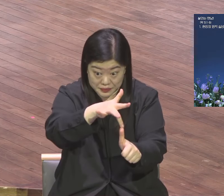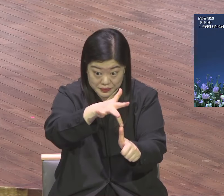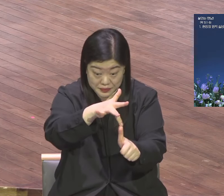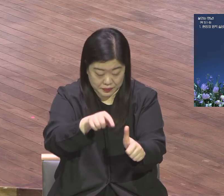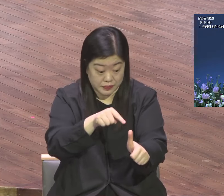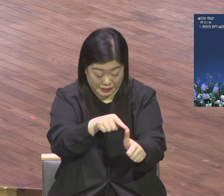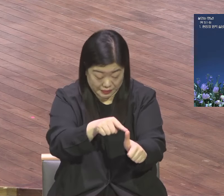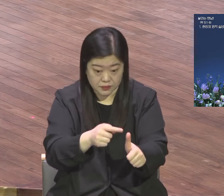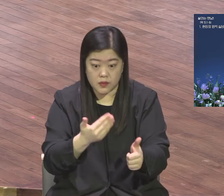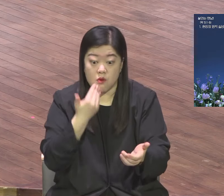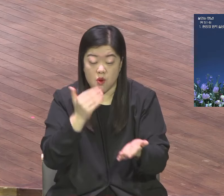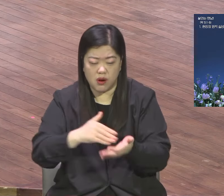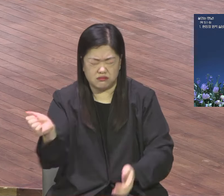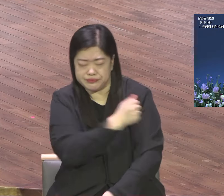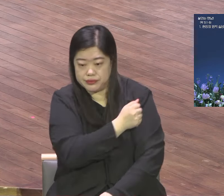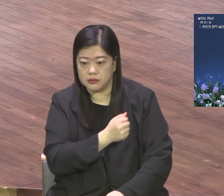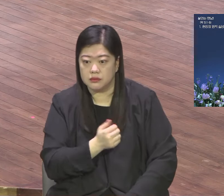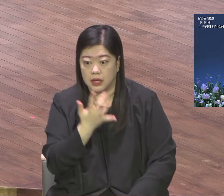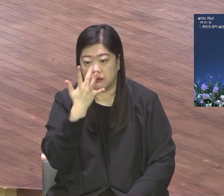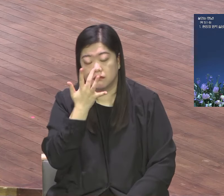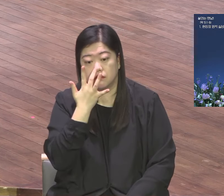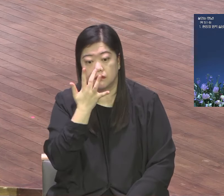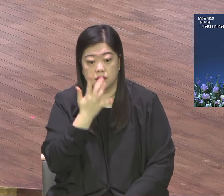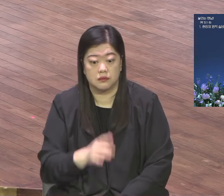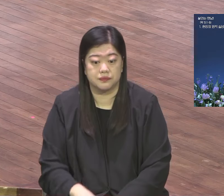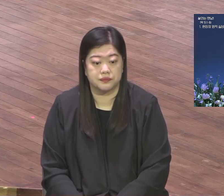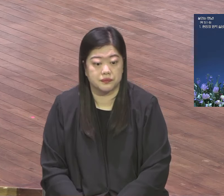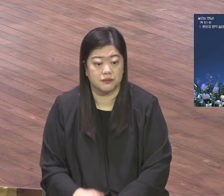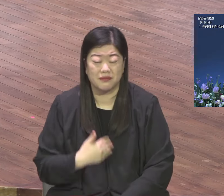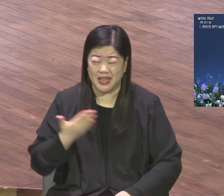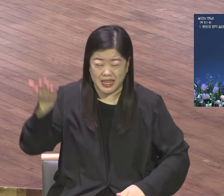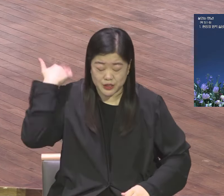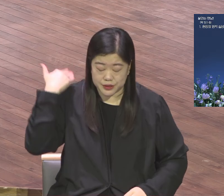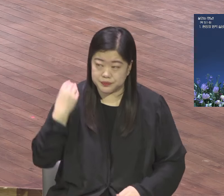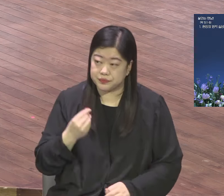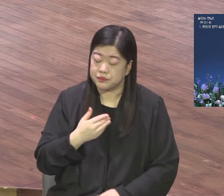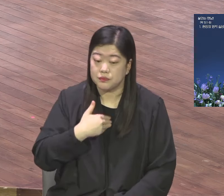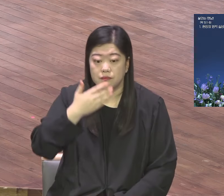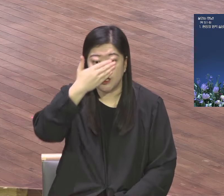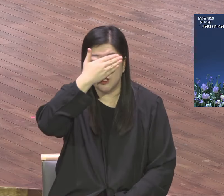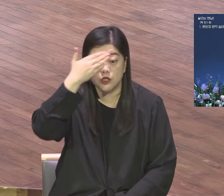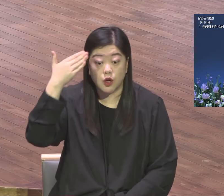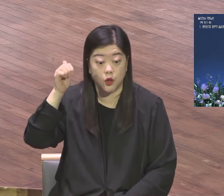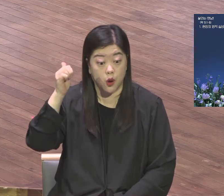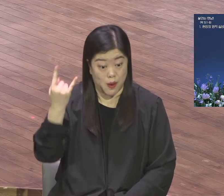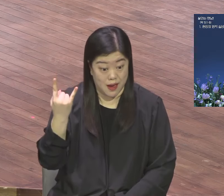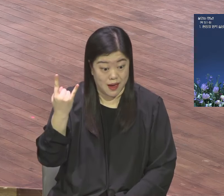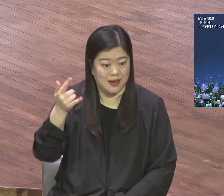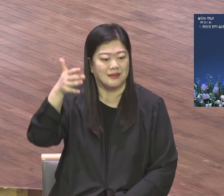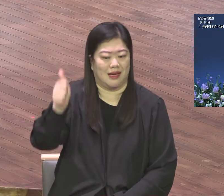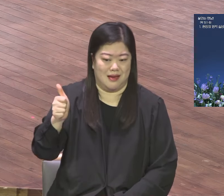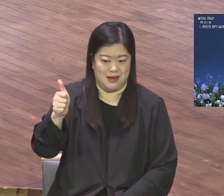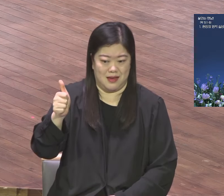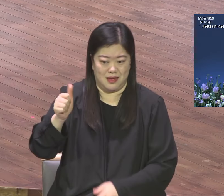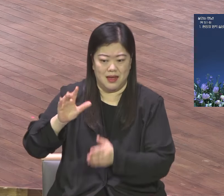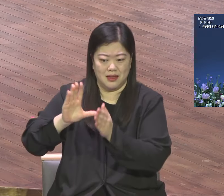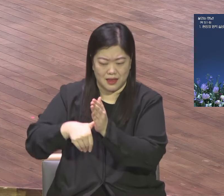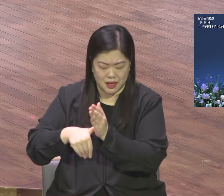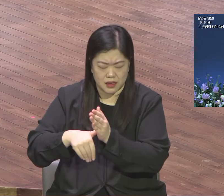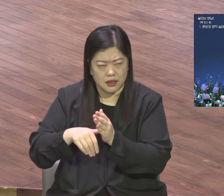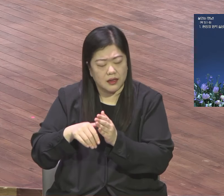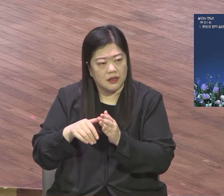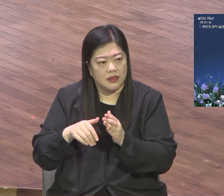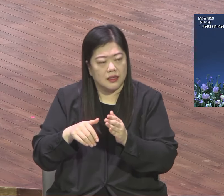청년회 회장할 때 체험했어요. 매밤 11시에 교회에 나와가지고 새벽 2시까지 기도하는데